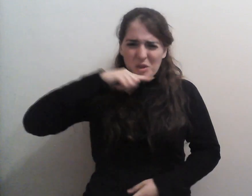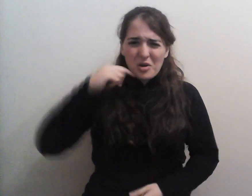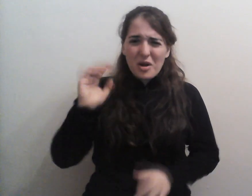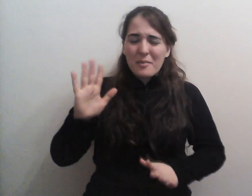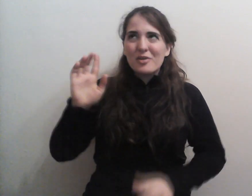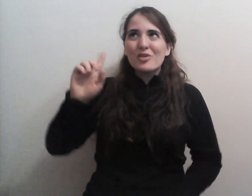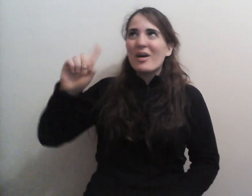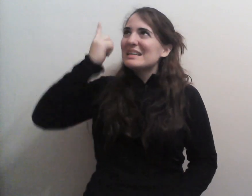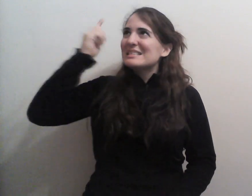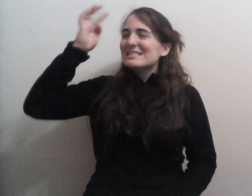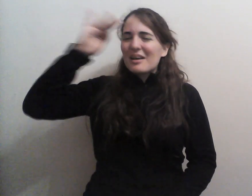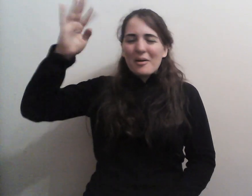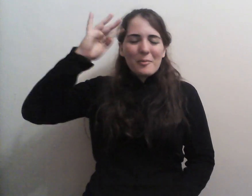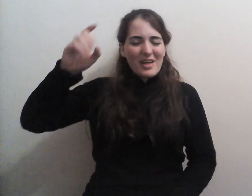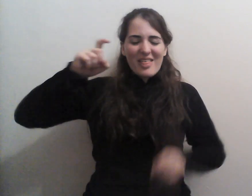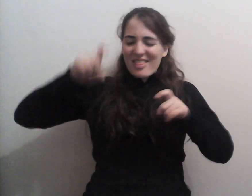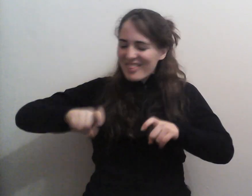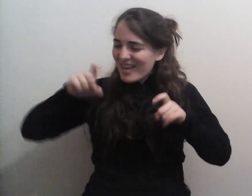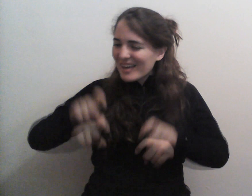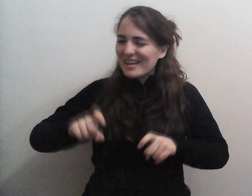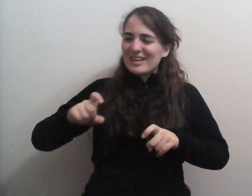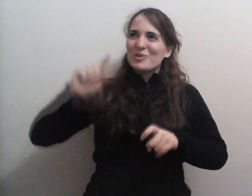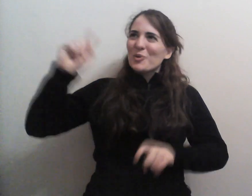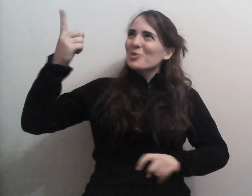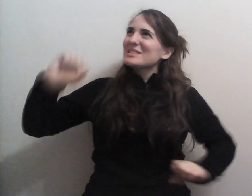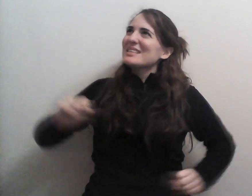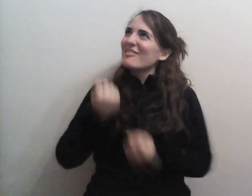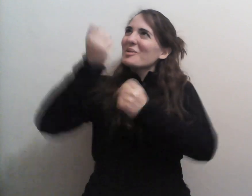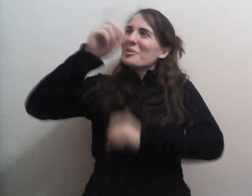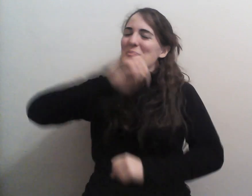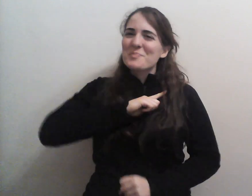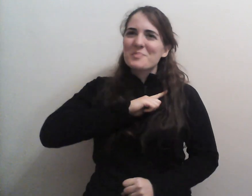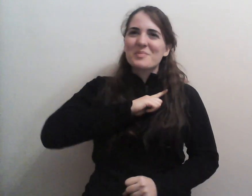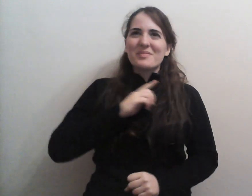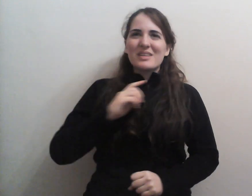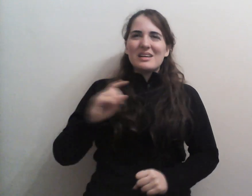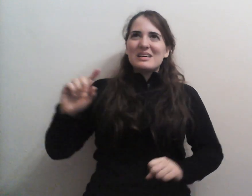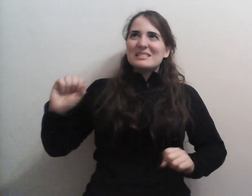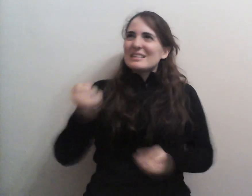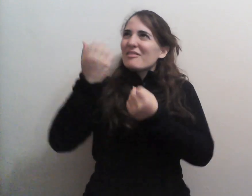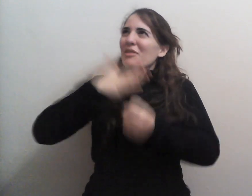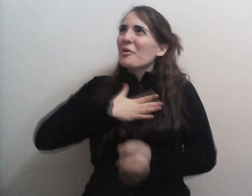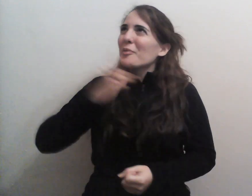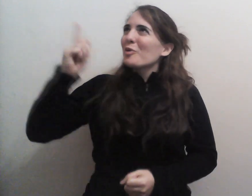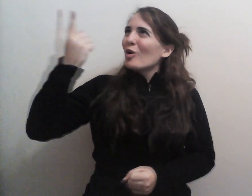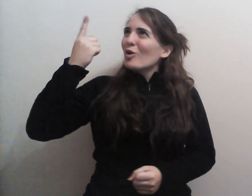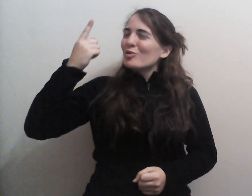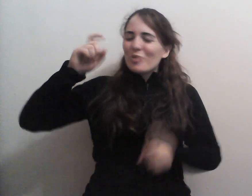ti. Tú eres mi cántico, tú eres mi salvación, tú eres mi castillo, tú eres mi lugar de fortaleza,